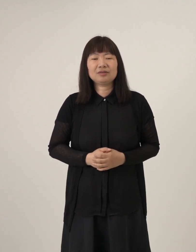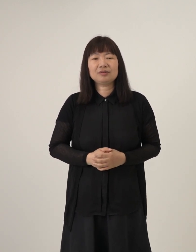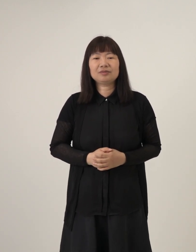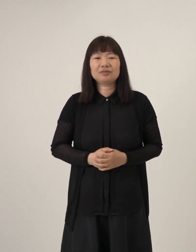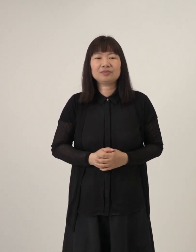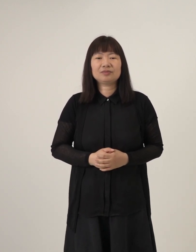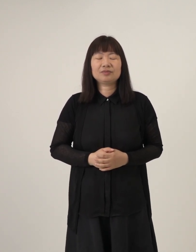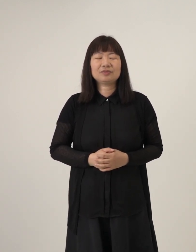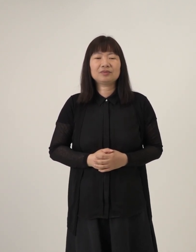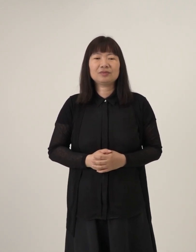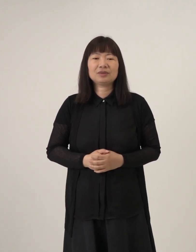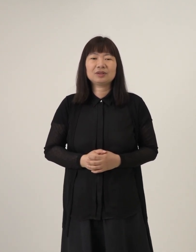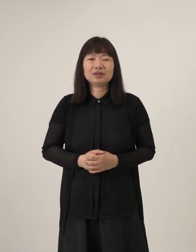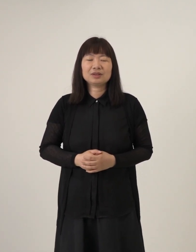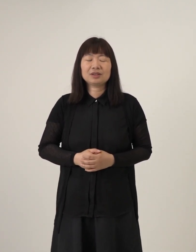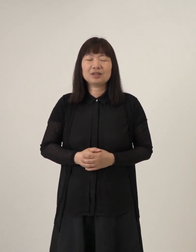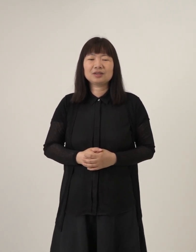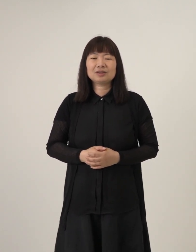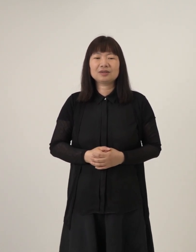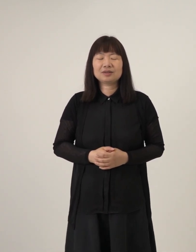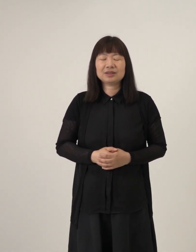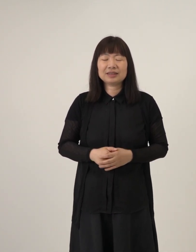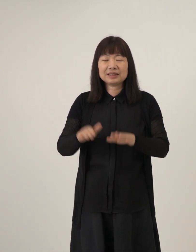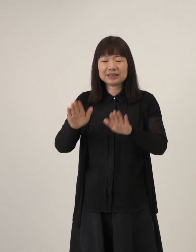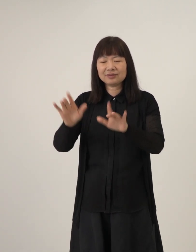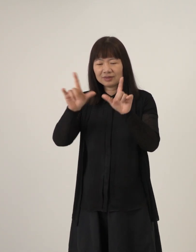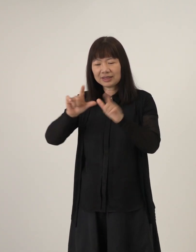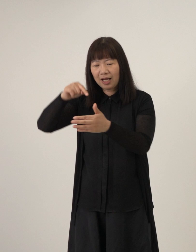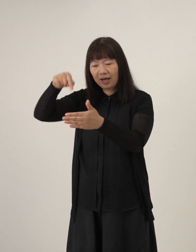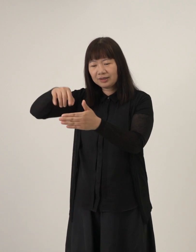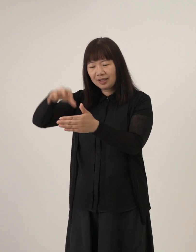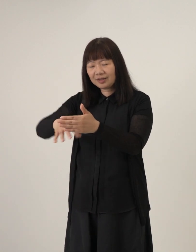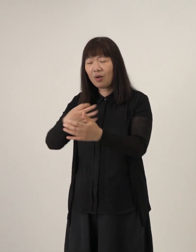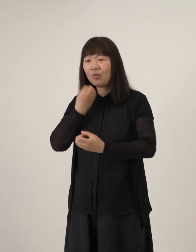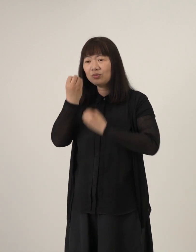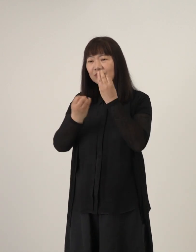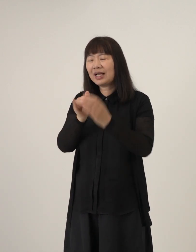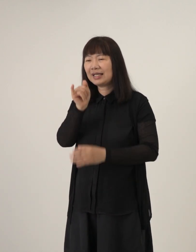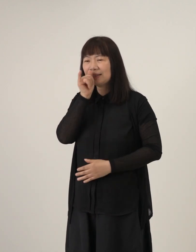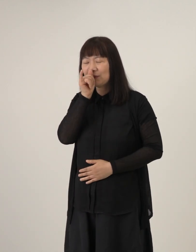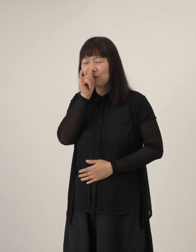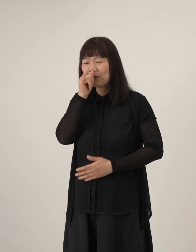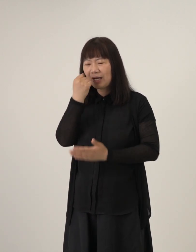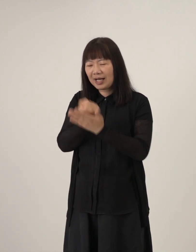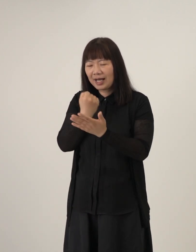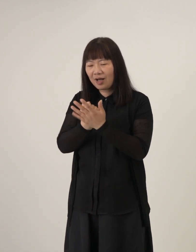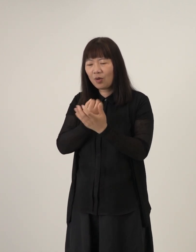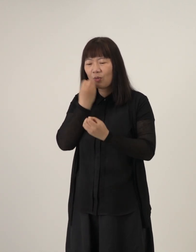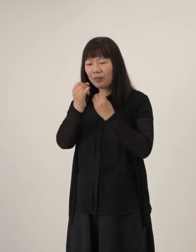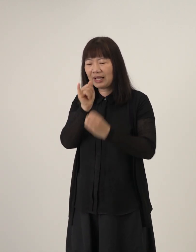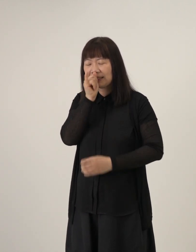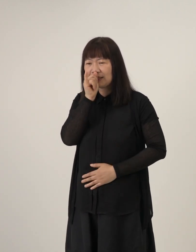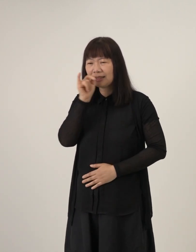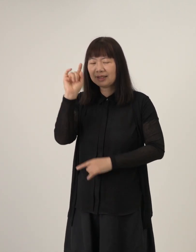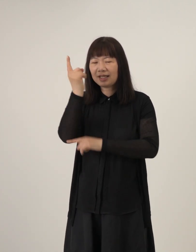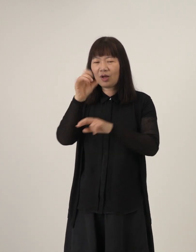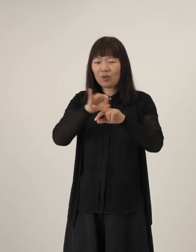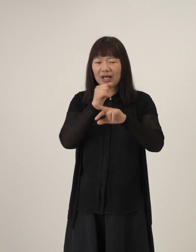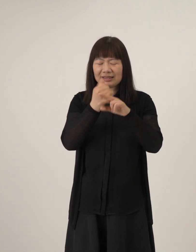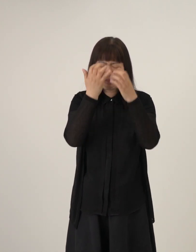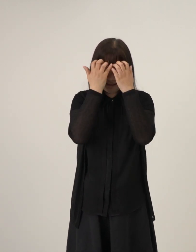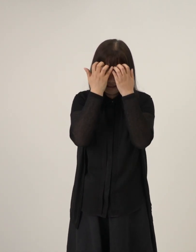그런데 그 현장의 리얼리티로서 부르짖고 절규했던 다윗의 이